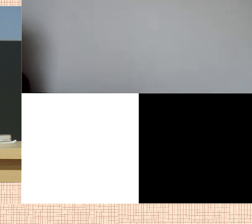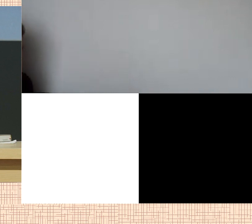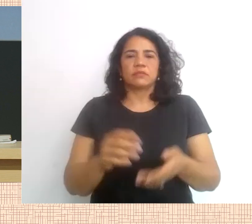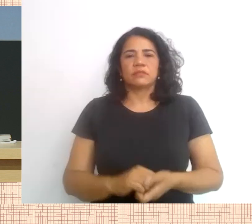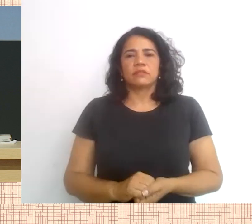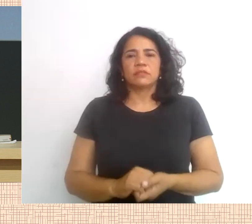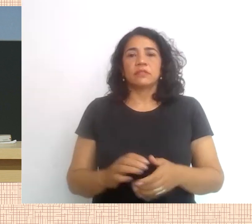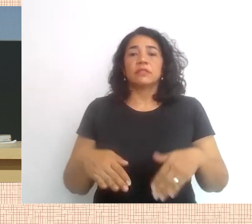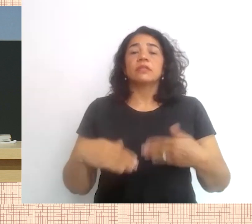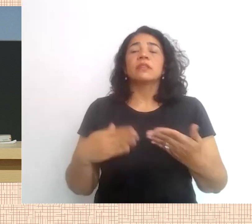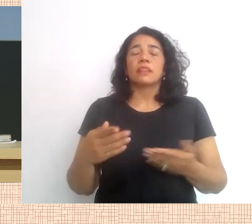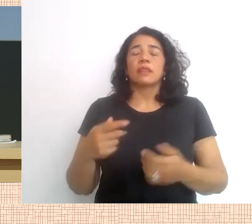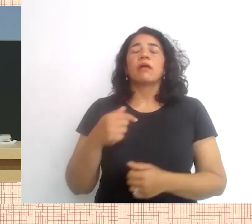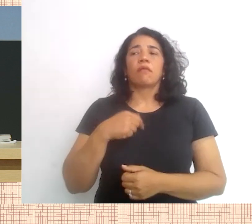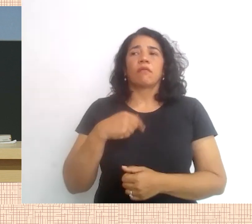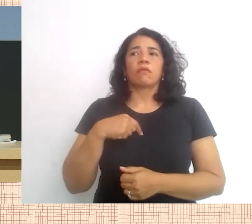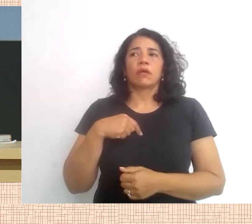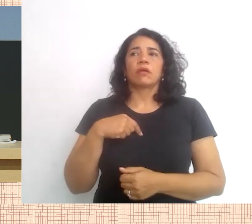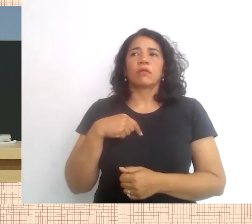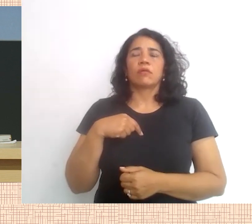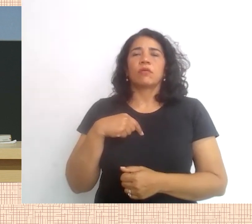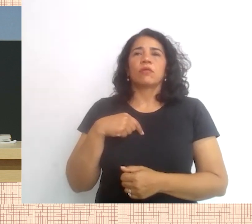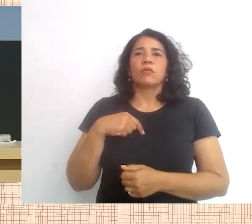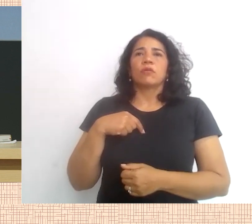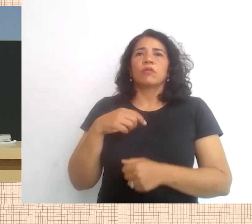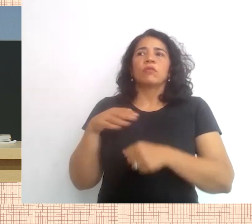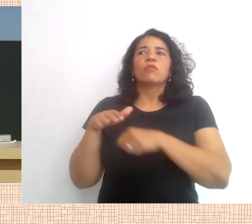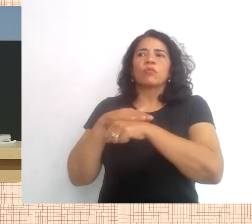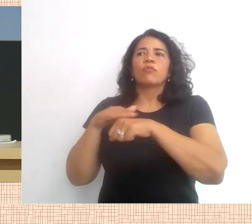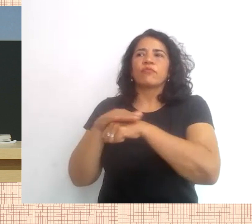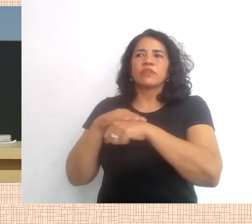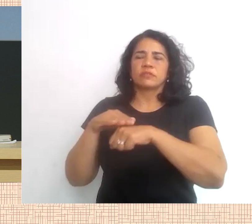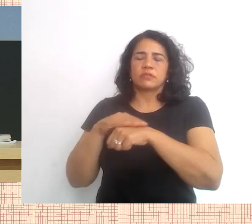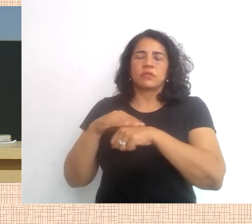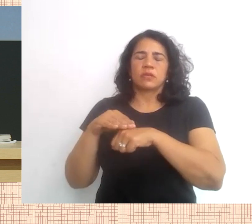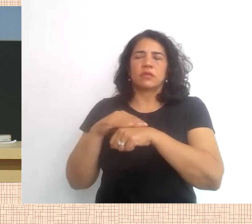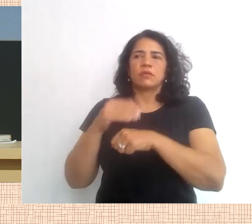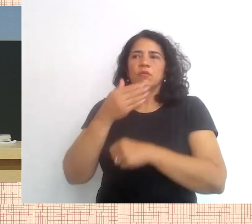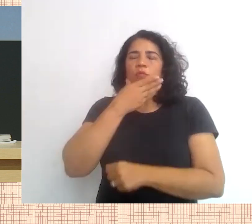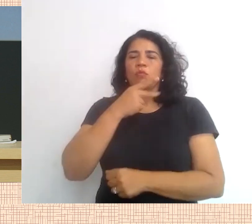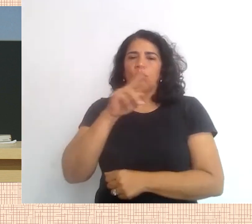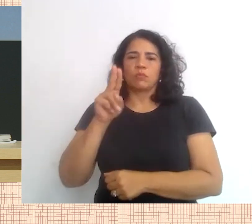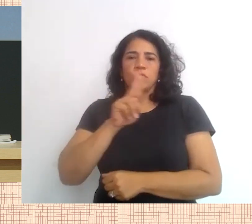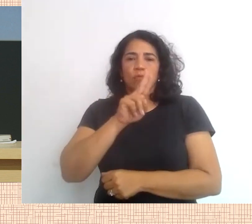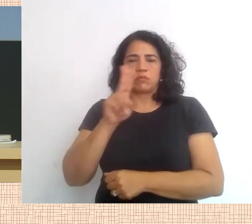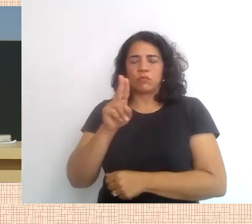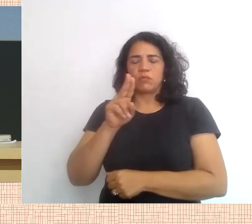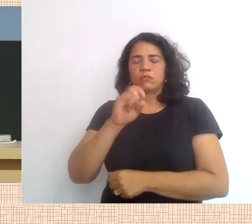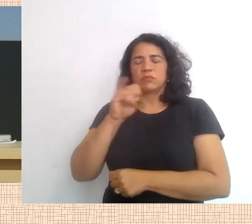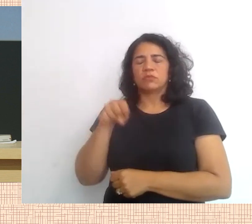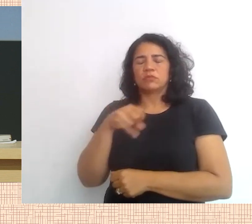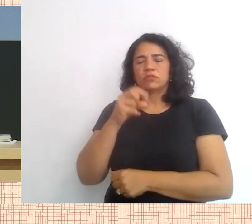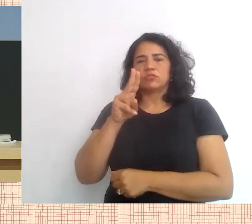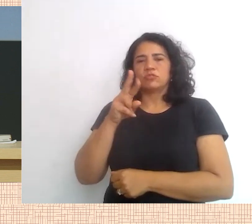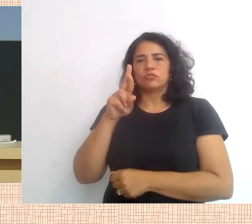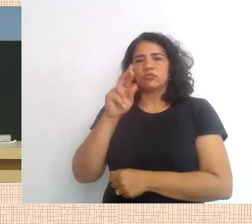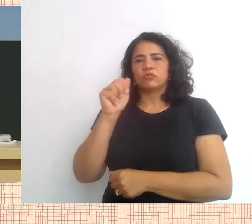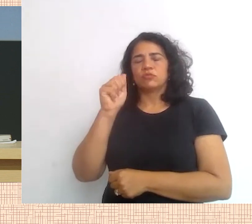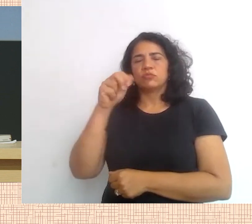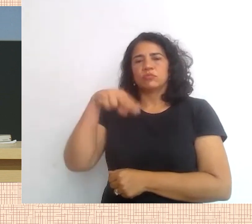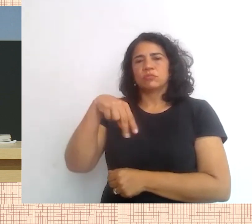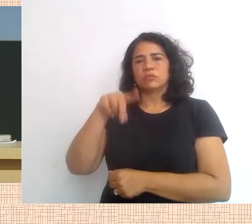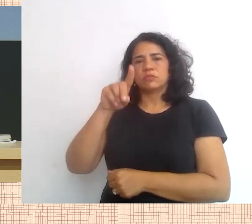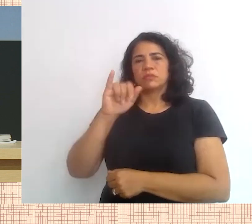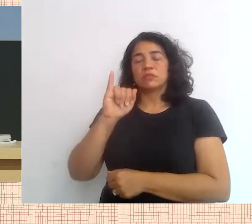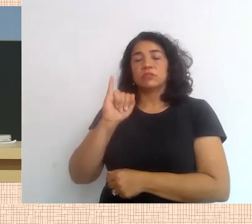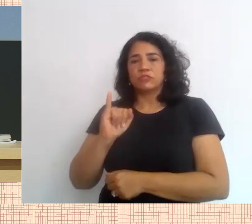Jurandir, né, Jurandir? Eu também para o Juliano, né? Manda os jovens, né? Se não consegue vir um pouquinho antes